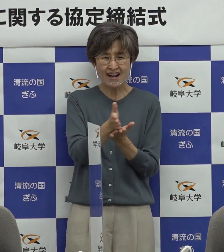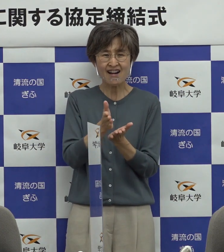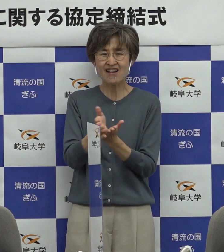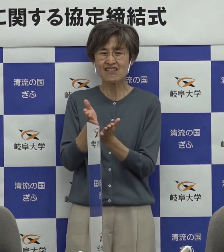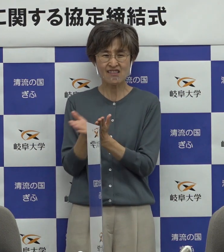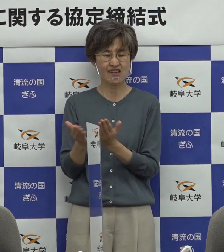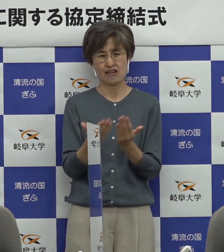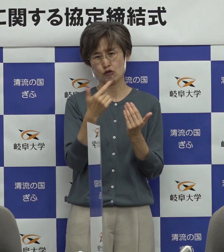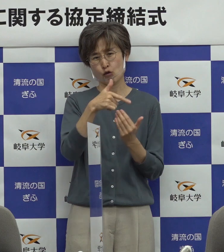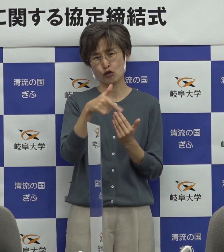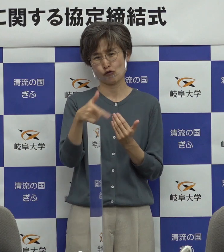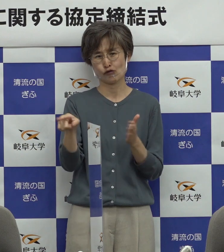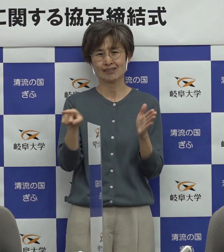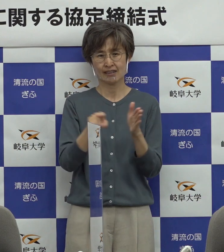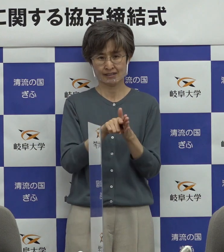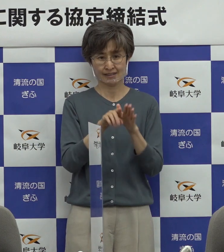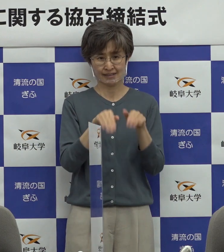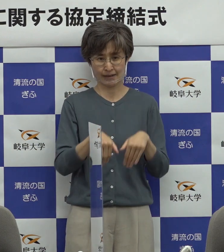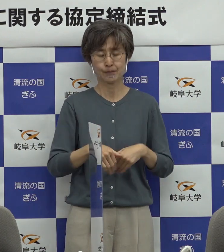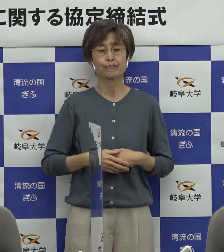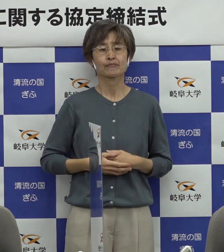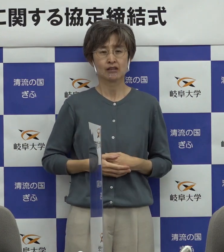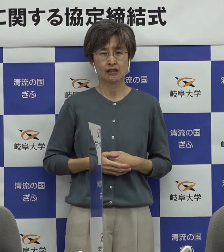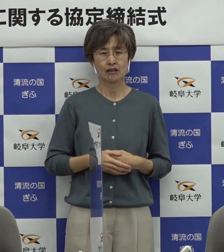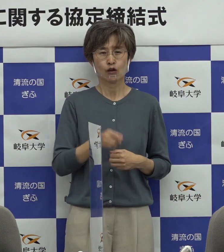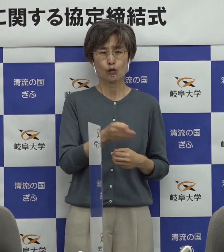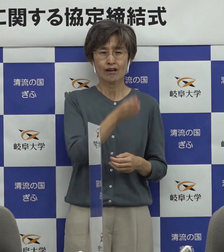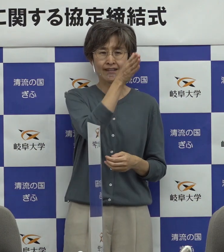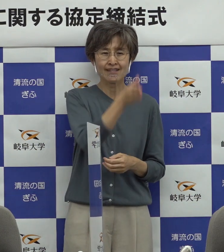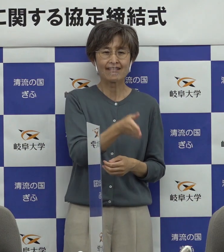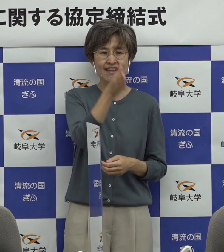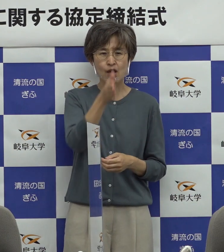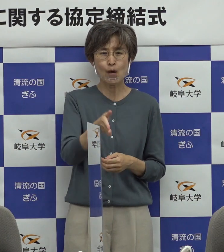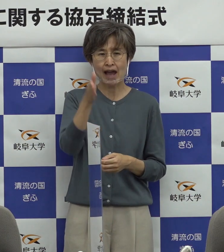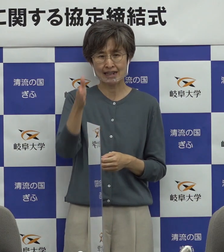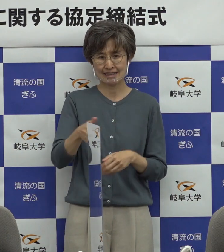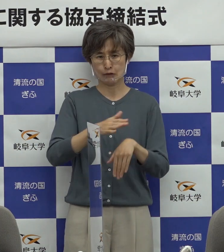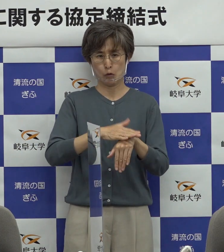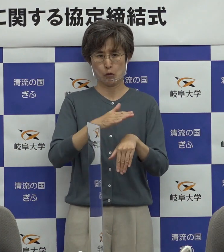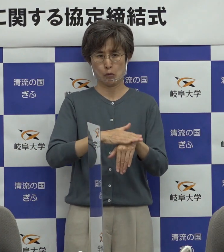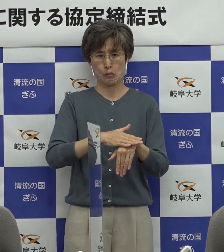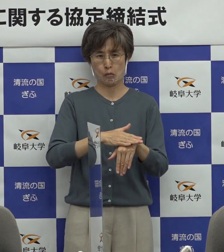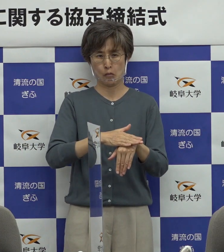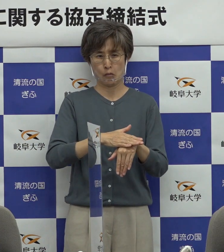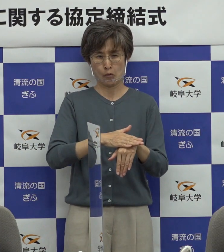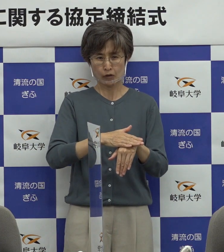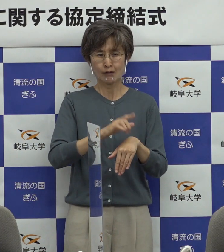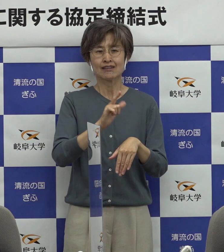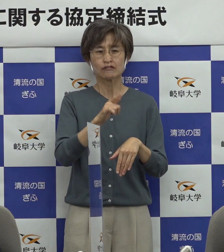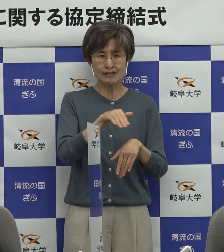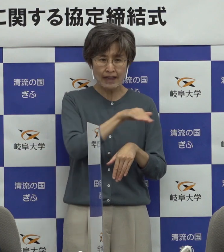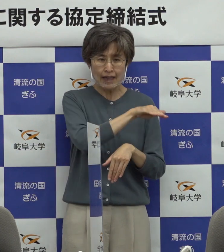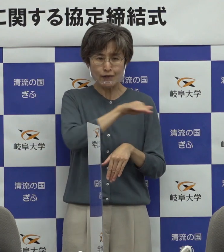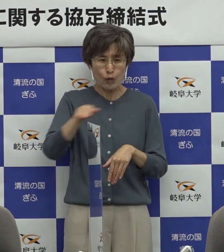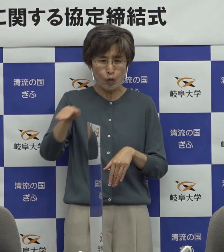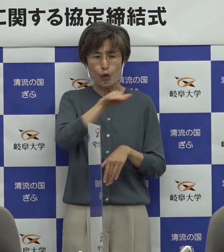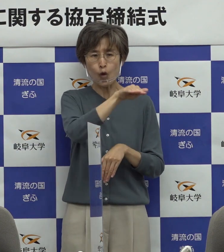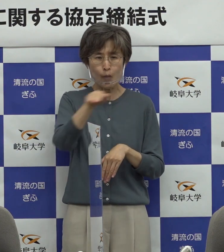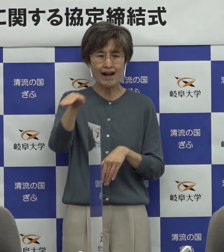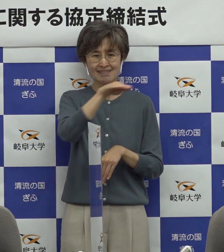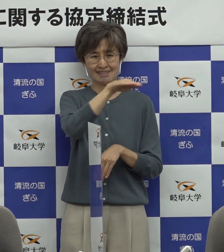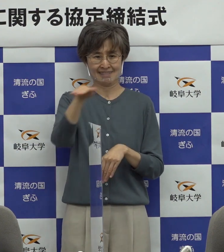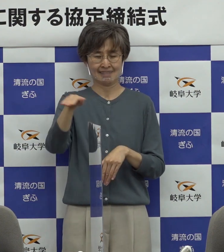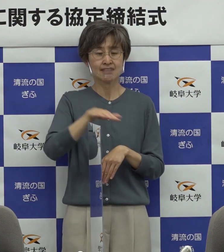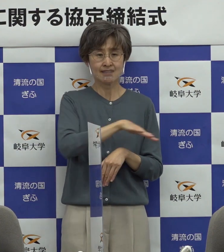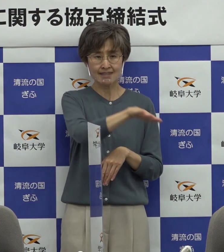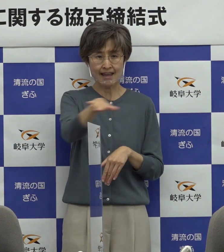ので教育してきたわけです。で、これ縦割りの方向の教育でございますので、横方向に全体として感染症